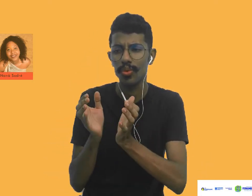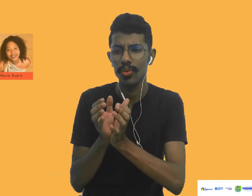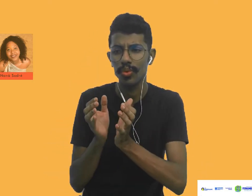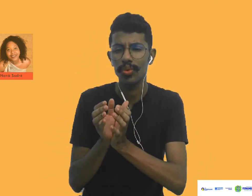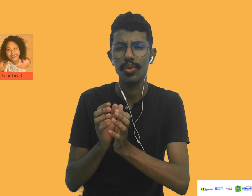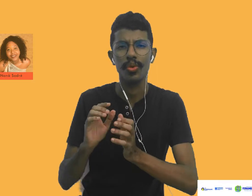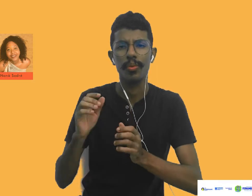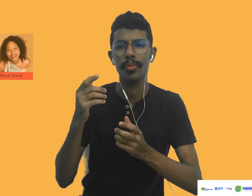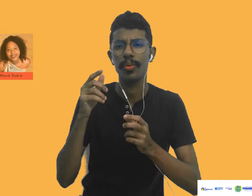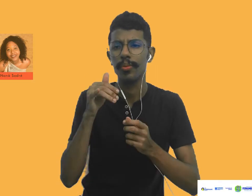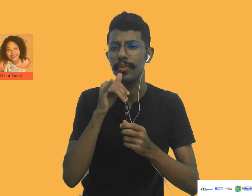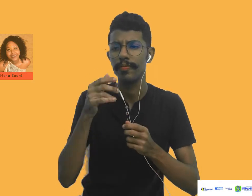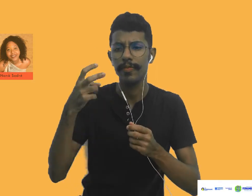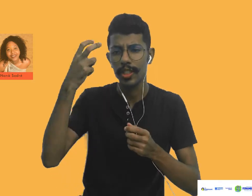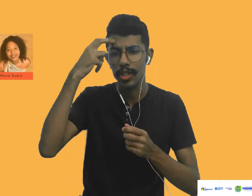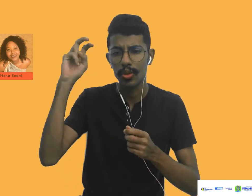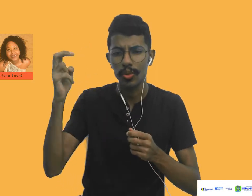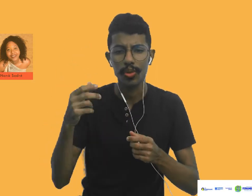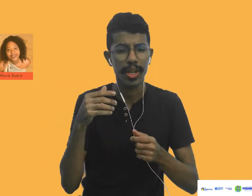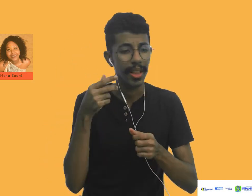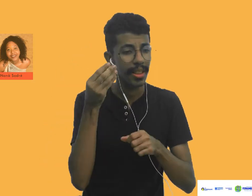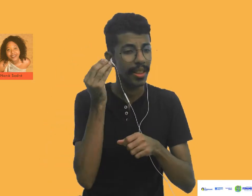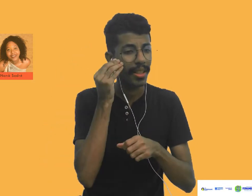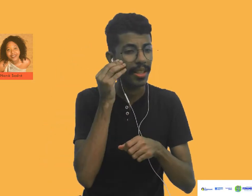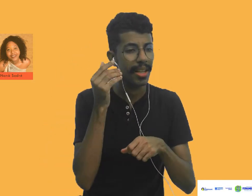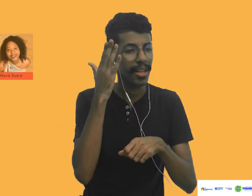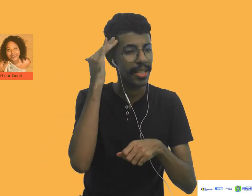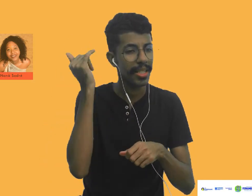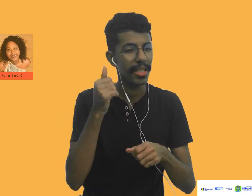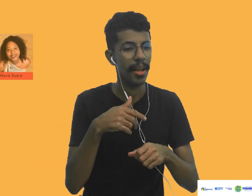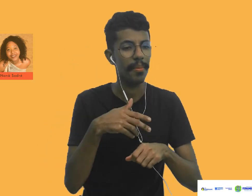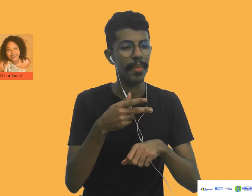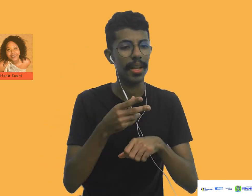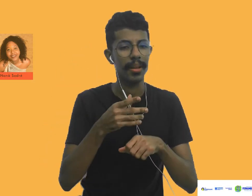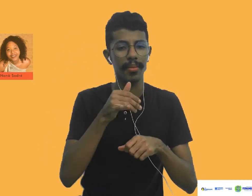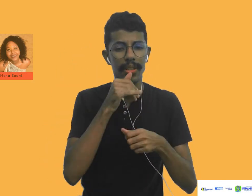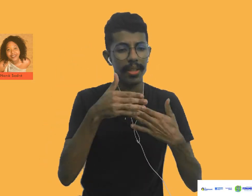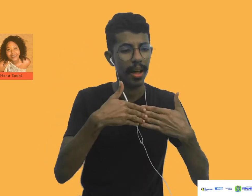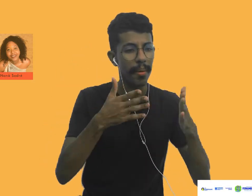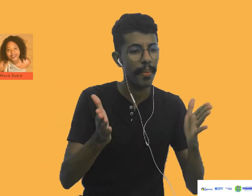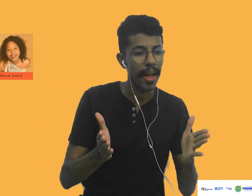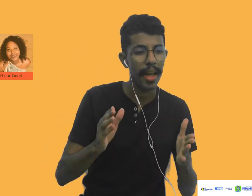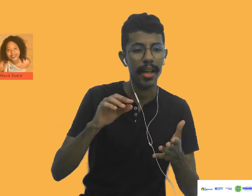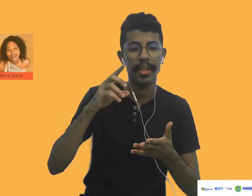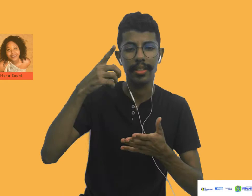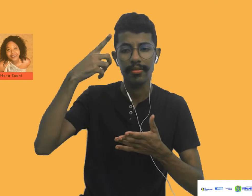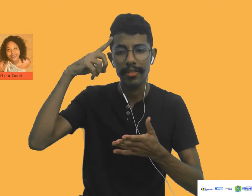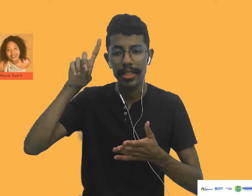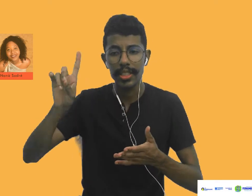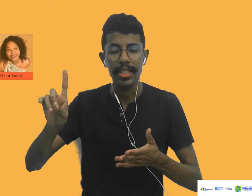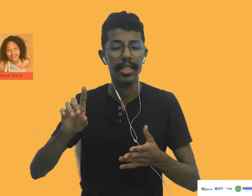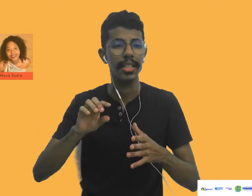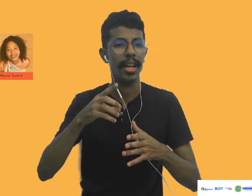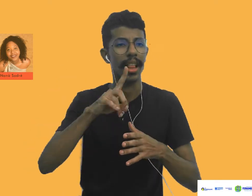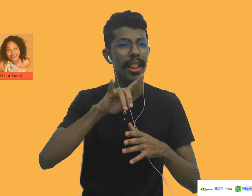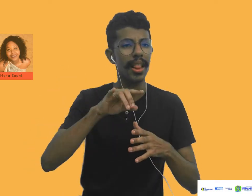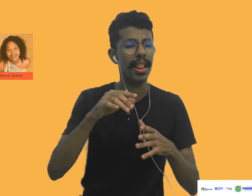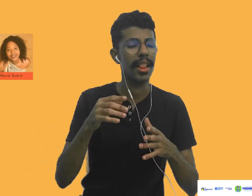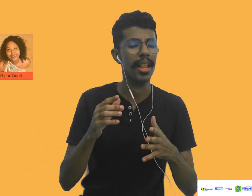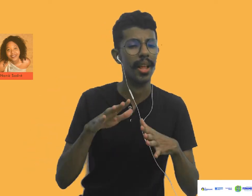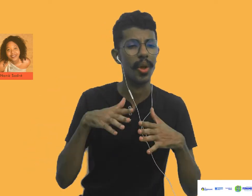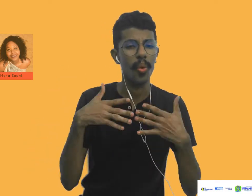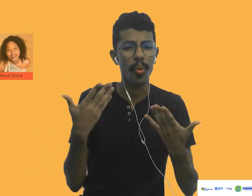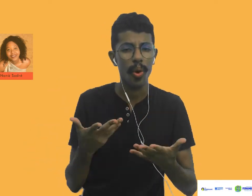os conselhos de cultura, procurando saber as medidas, as normas, as aberturas, as datas, qual